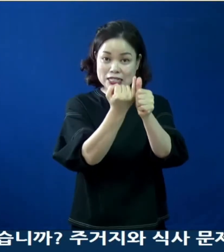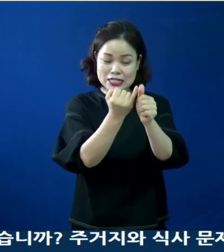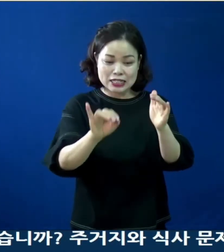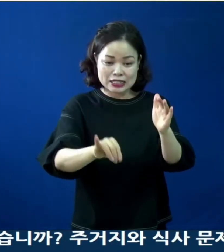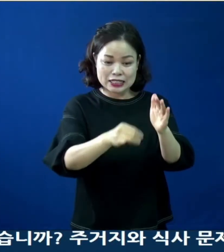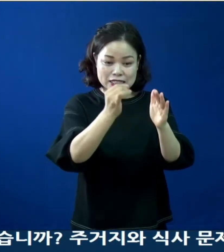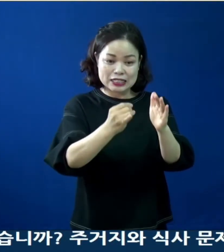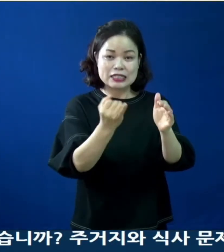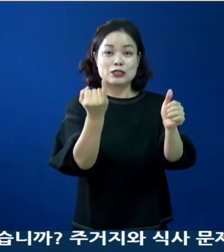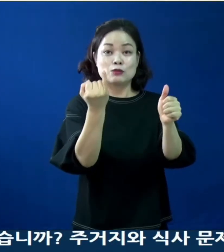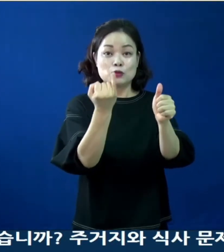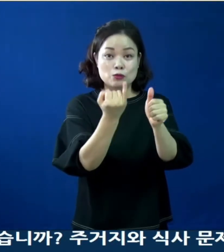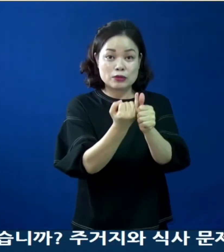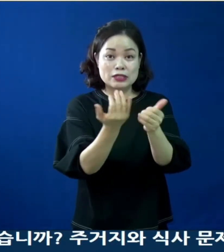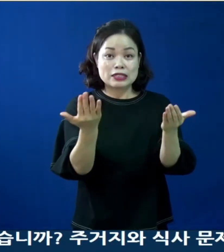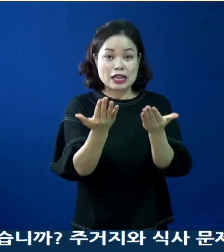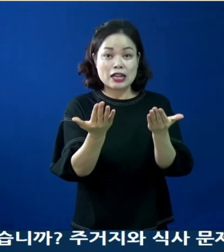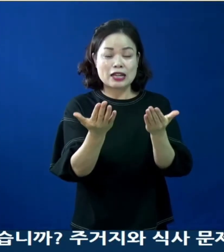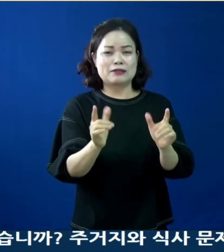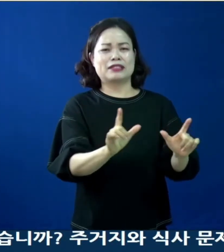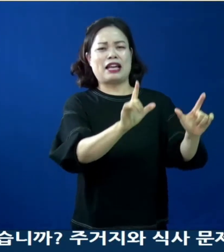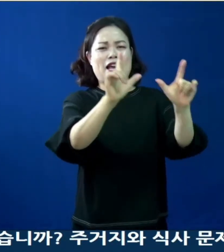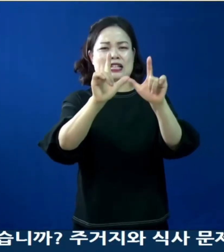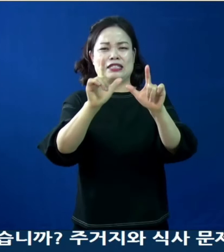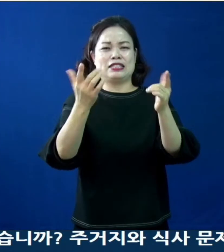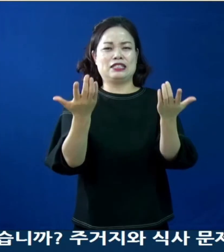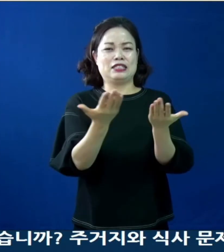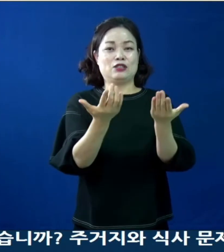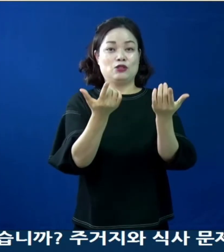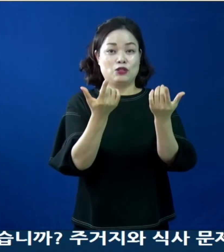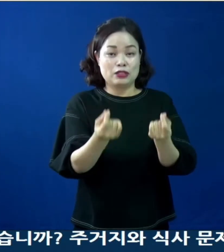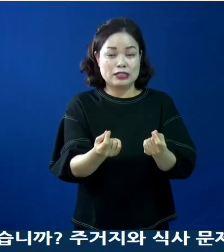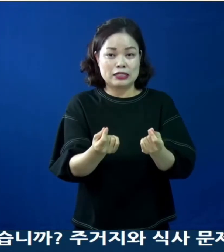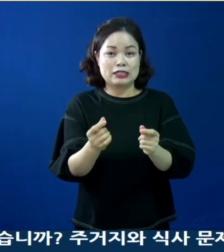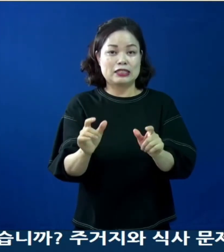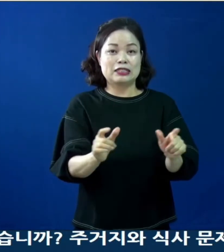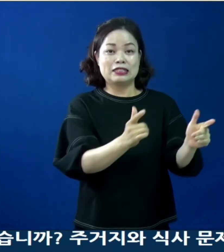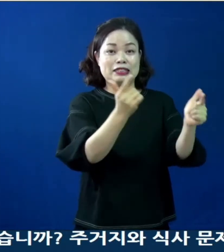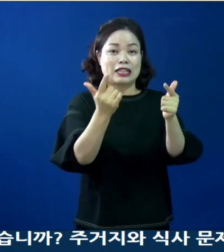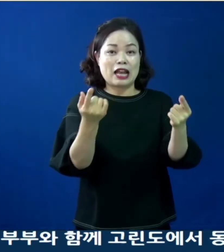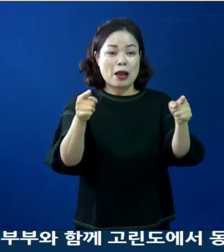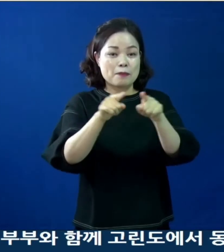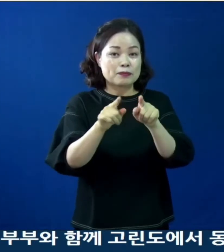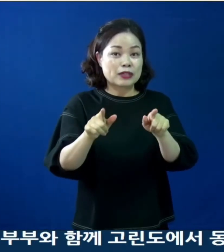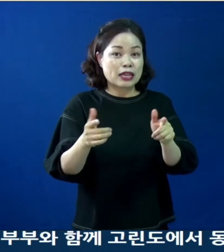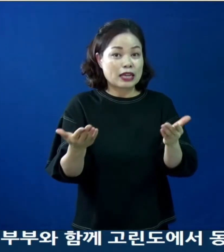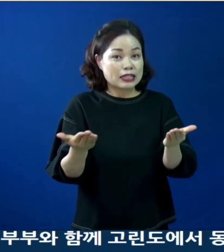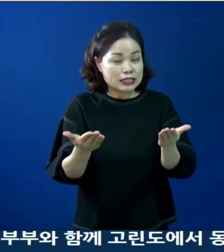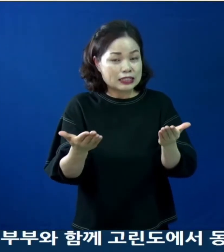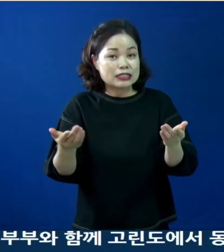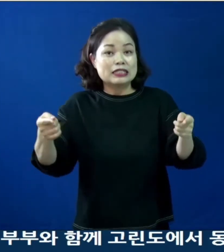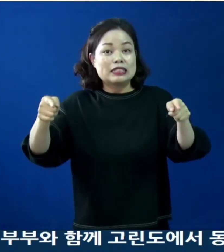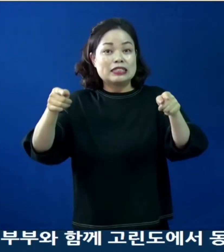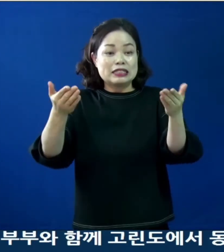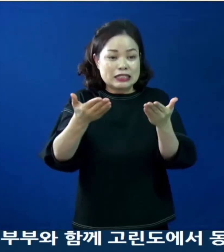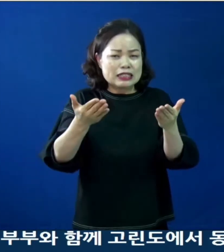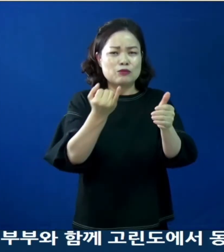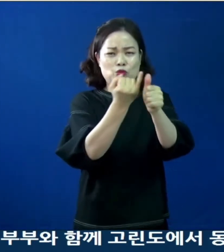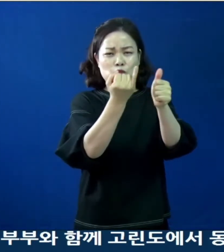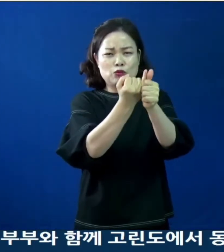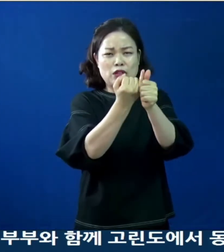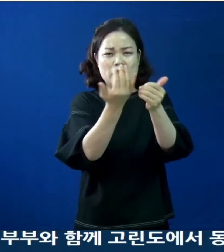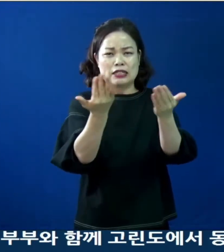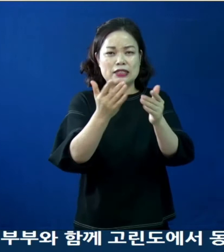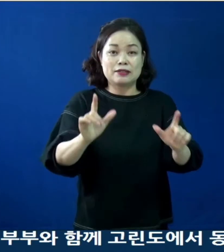생업이 같았다 이렇게 되어 있습니다. 눈으로 따라와 주시면 생업이 같음으로 함께 일을 하니 아마